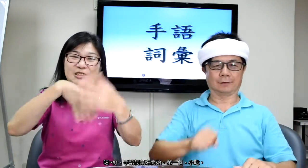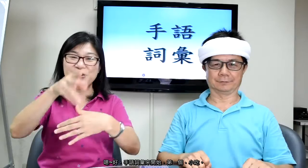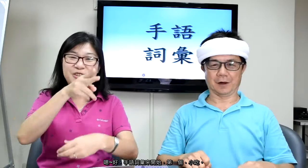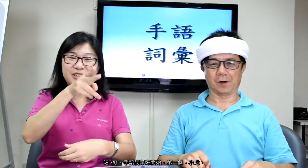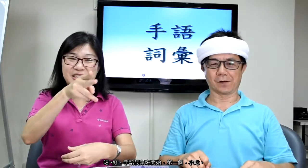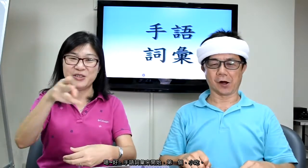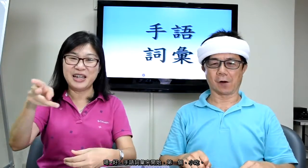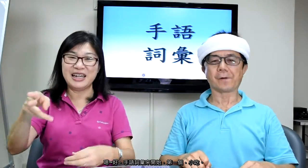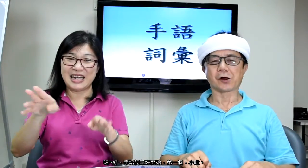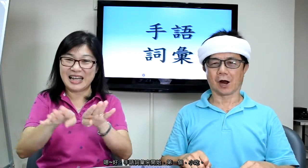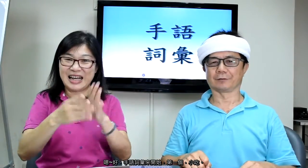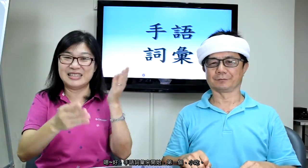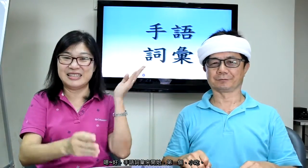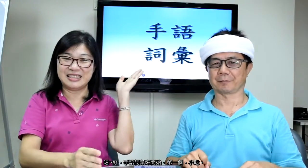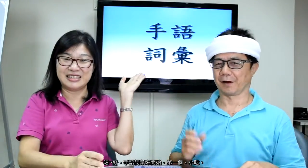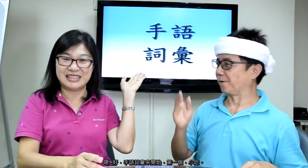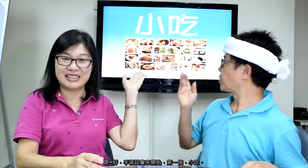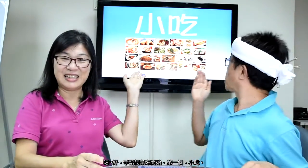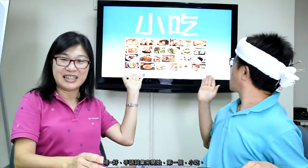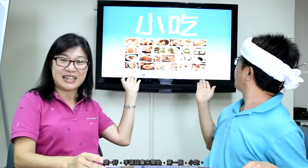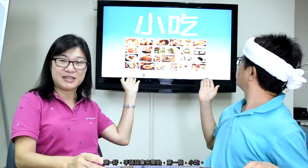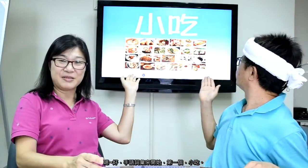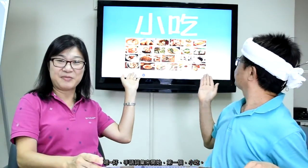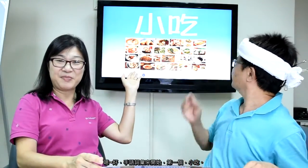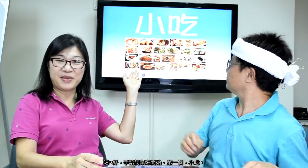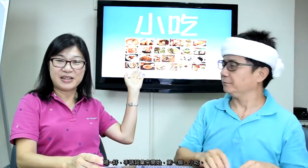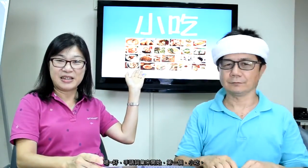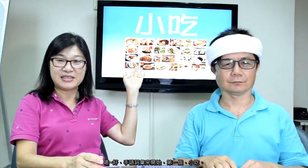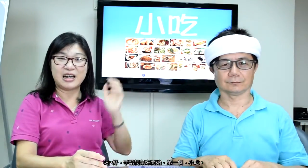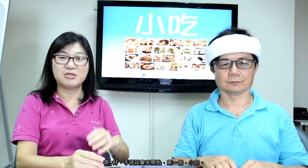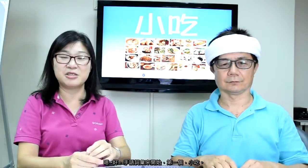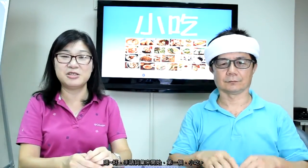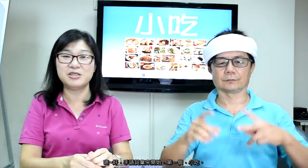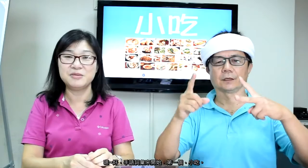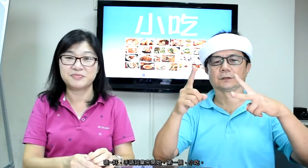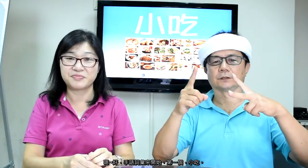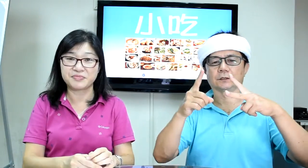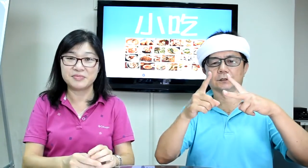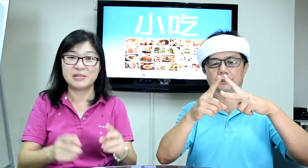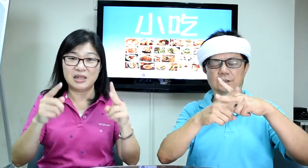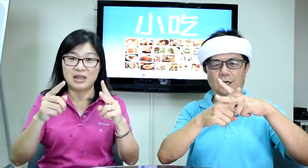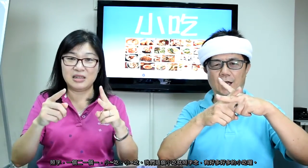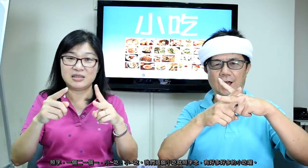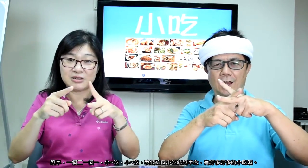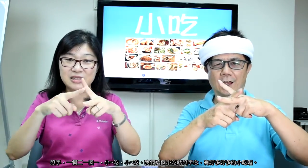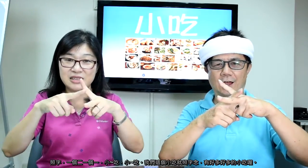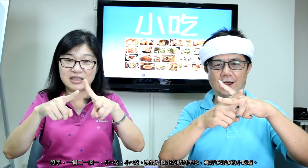手语词汇来开始。第一个，小吃，造字，一